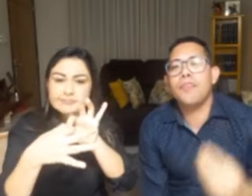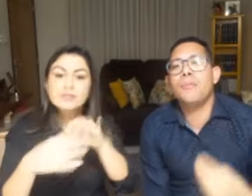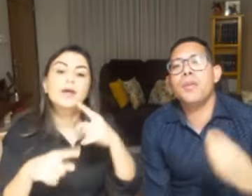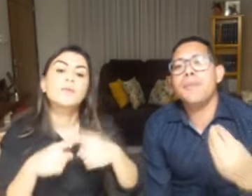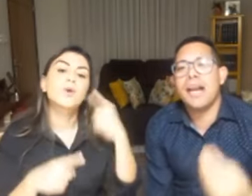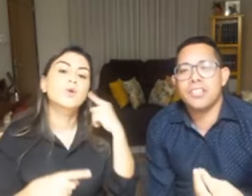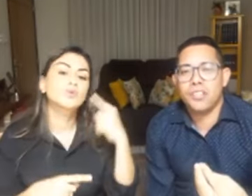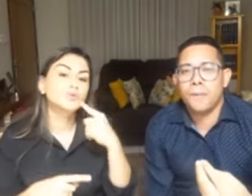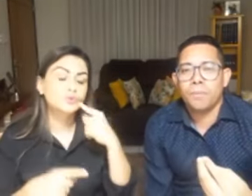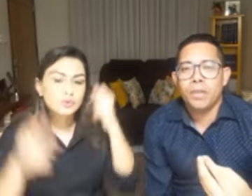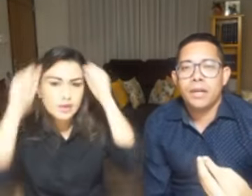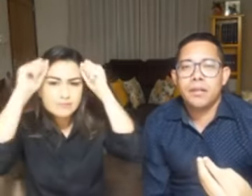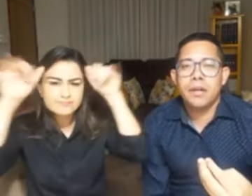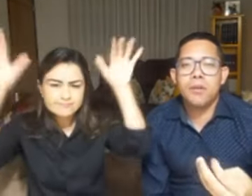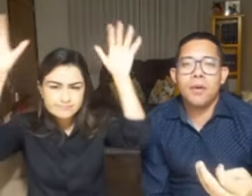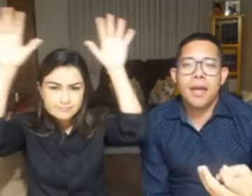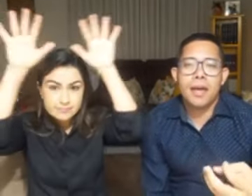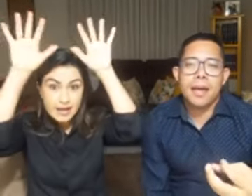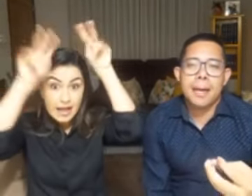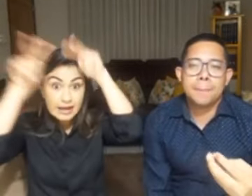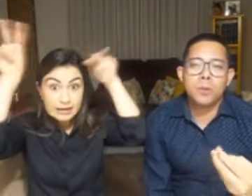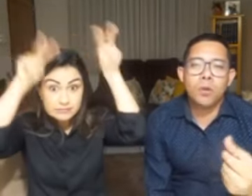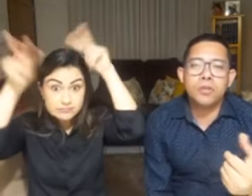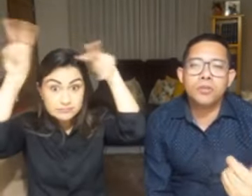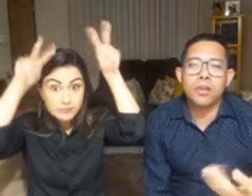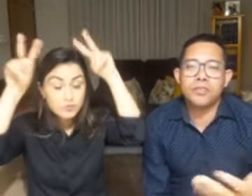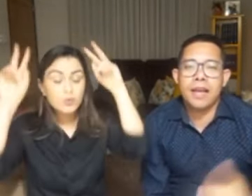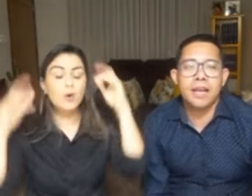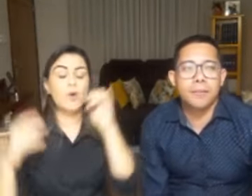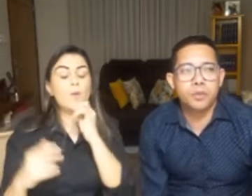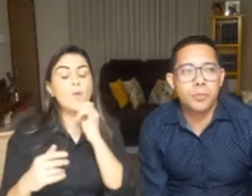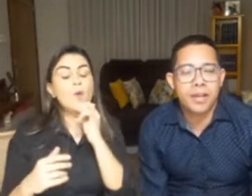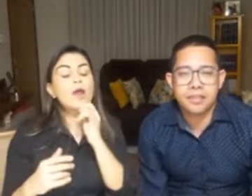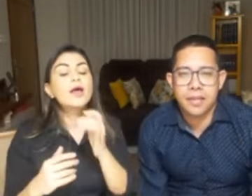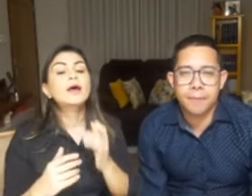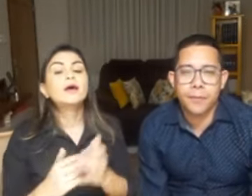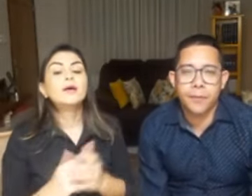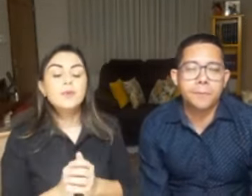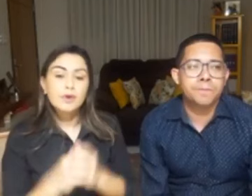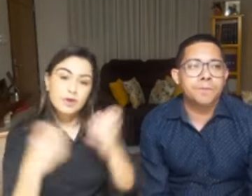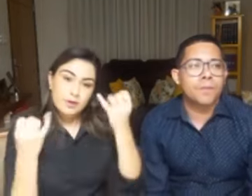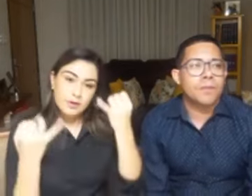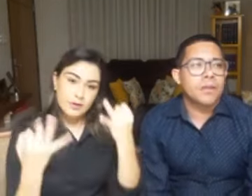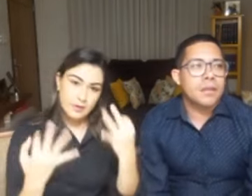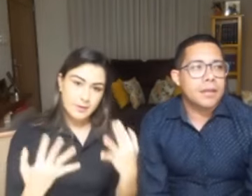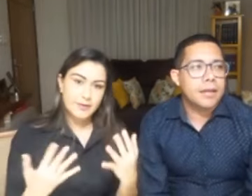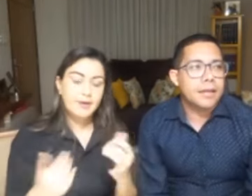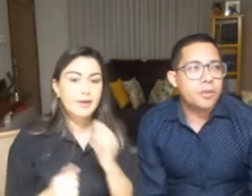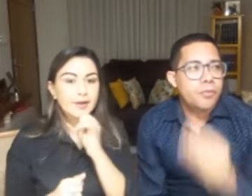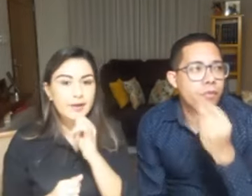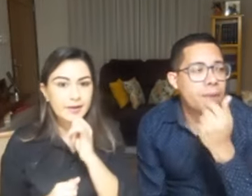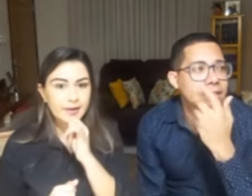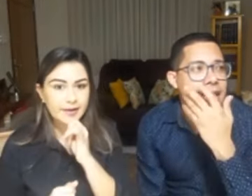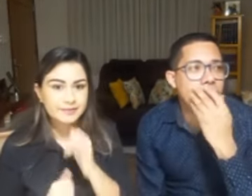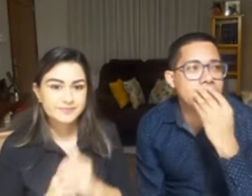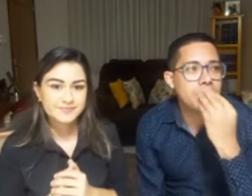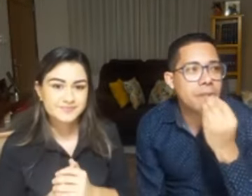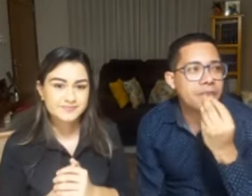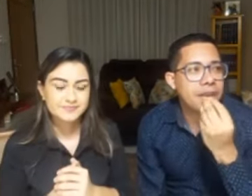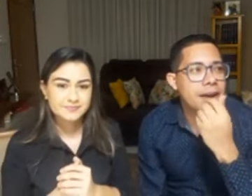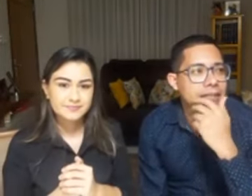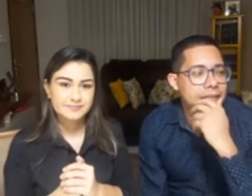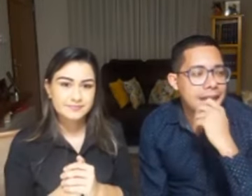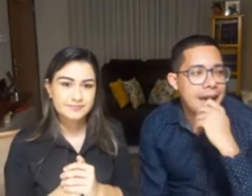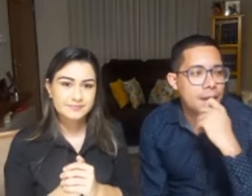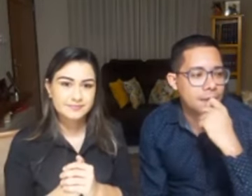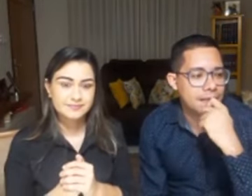ele vê por imagem. Então, quando nós falamos, por exemplo, vou pensar num exemplo para